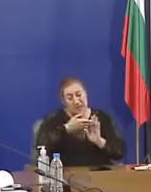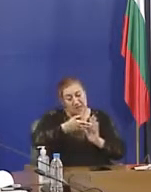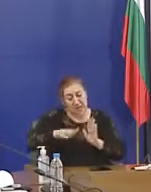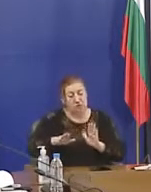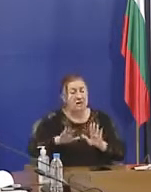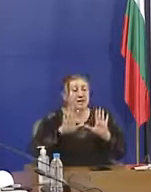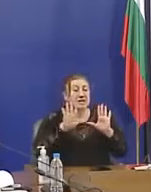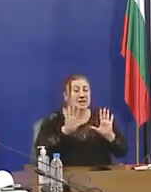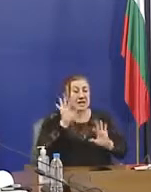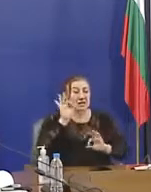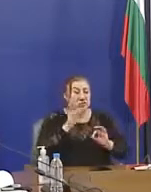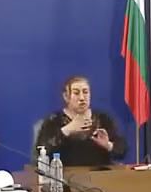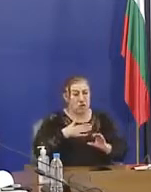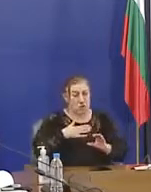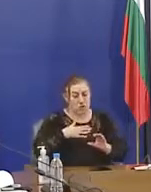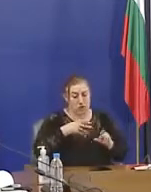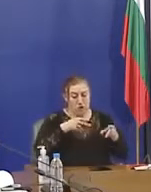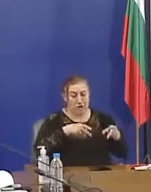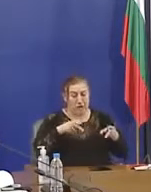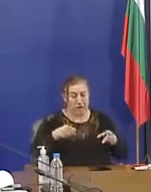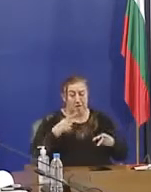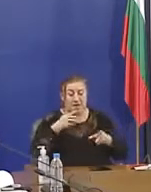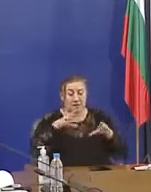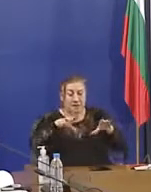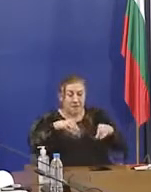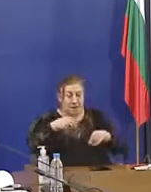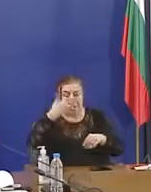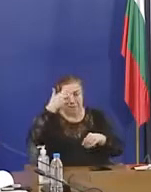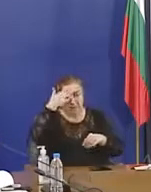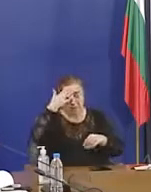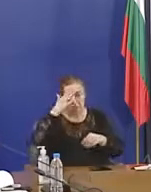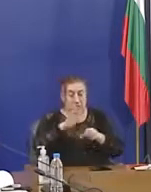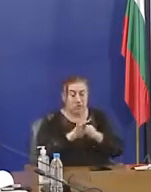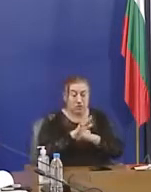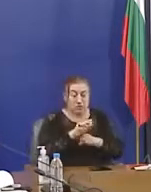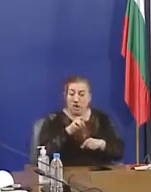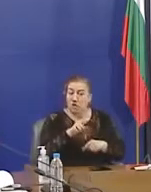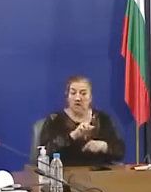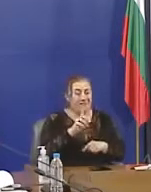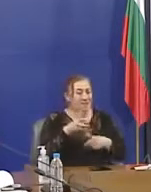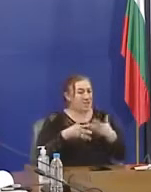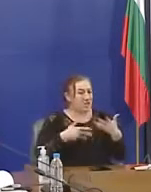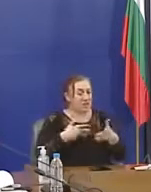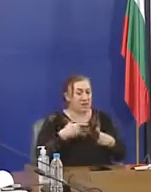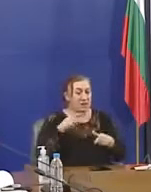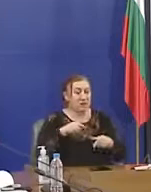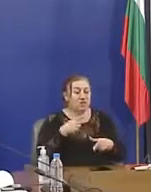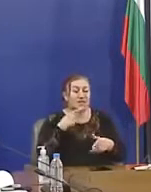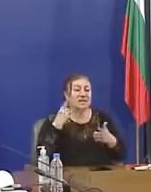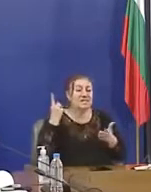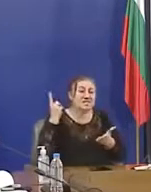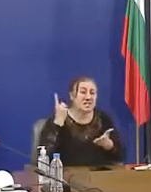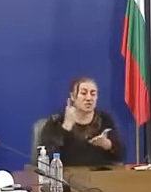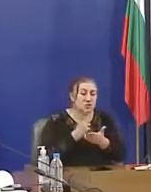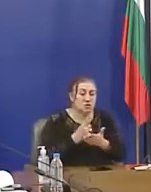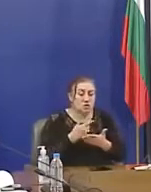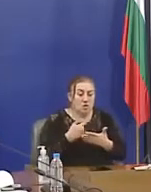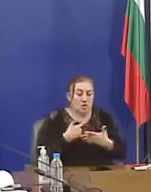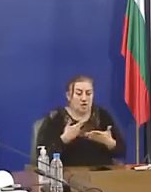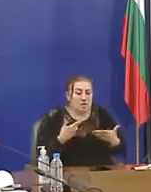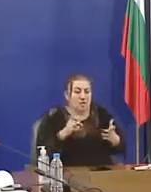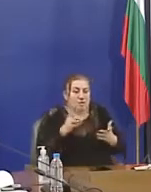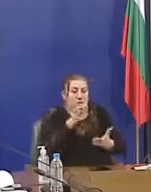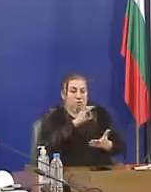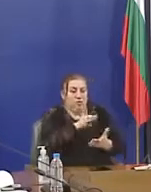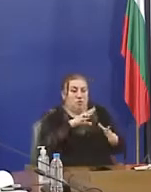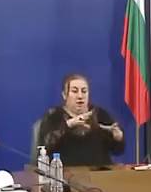е пожелание, това става задължително, защото наистина ние изнемогваме. От днес в Пирогов се откриват още две отделения.